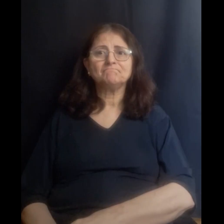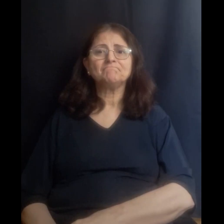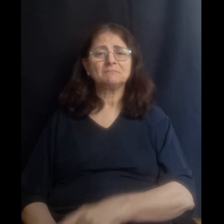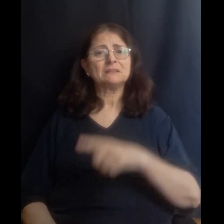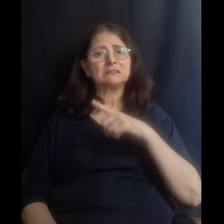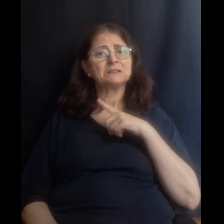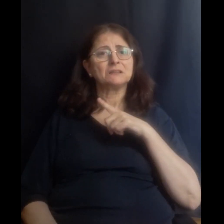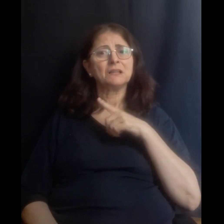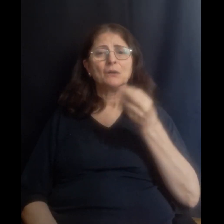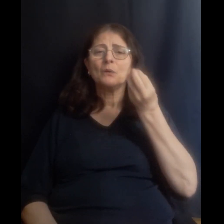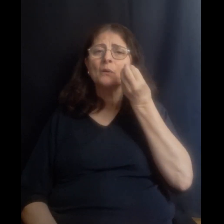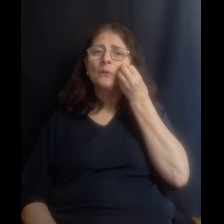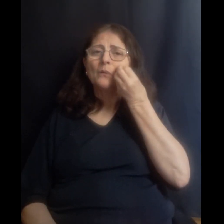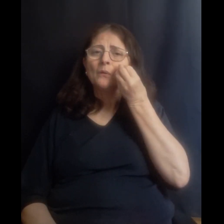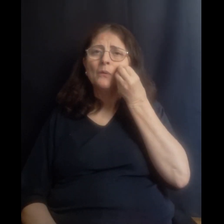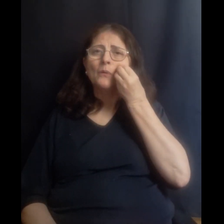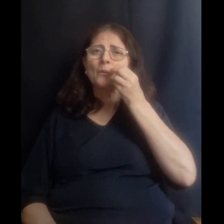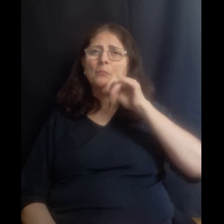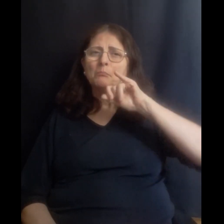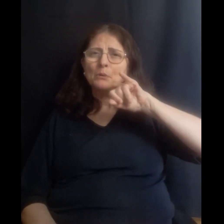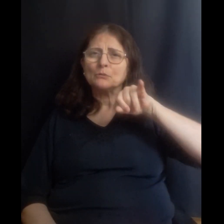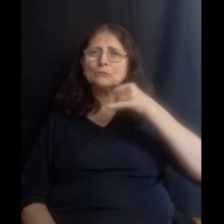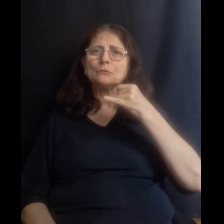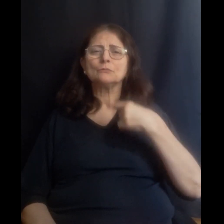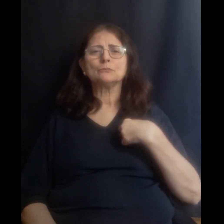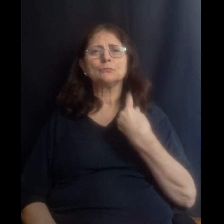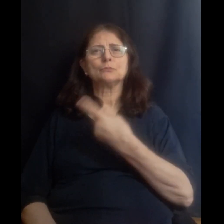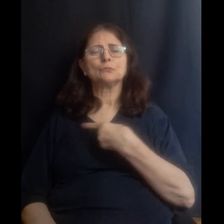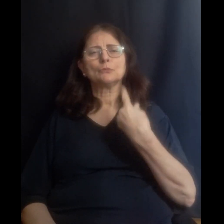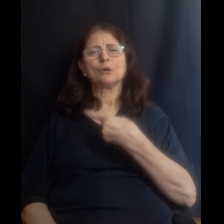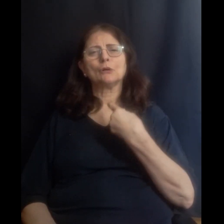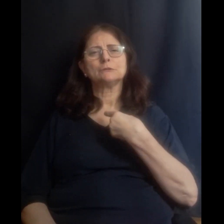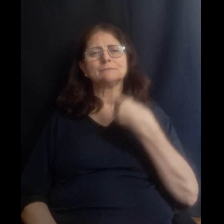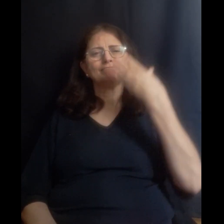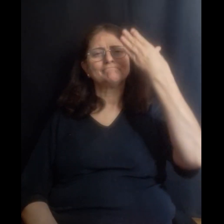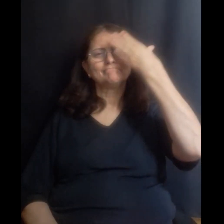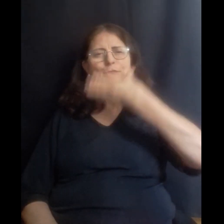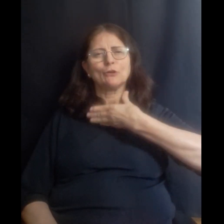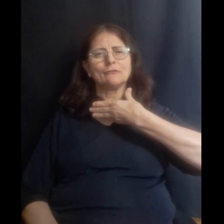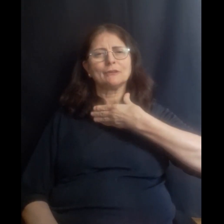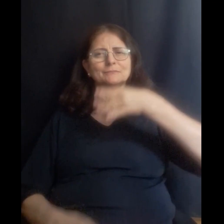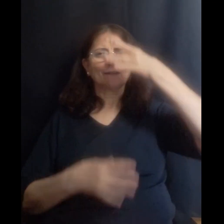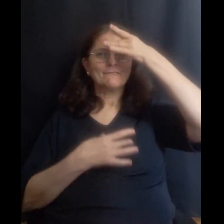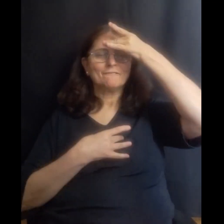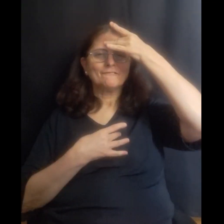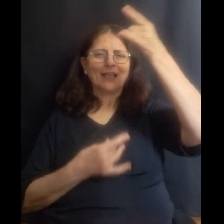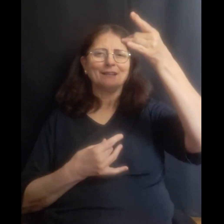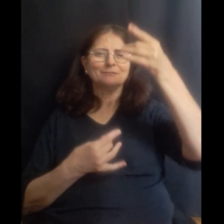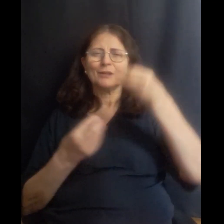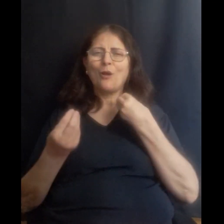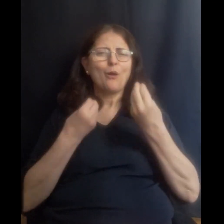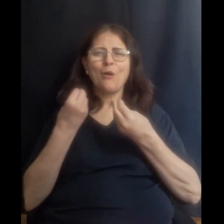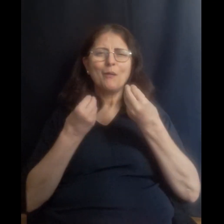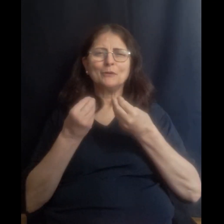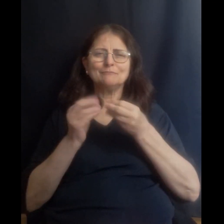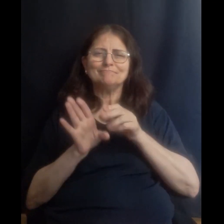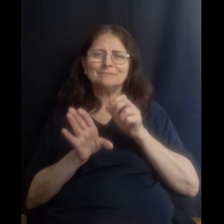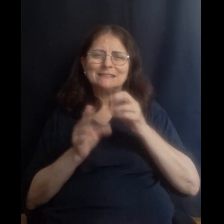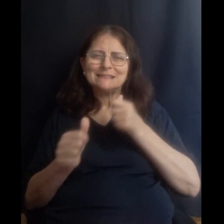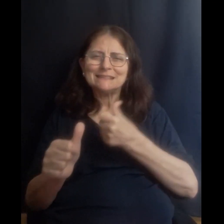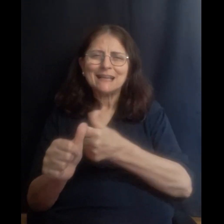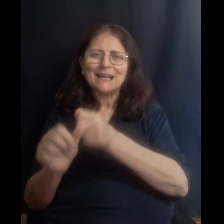difíceis, temos uma oportunidade de dar o nosso testemunho de fé, seguindo seus ensinamentos e